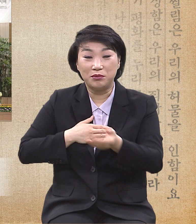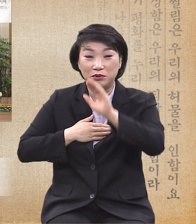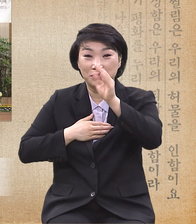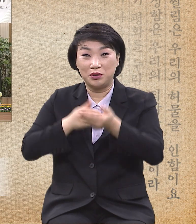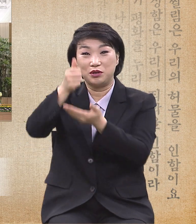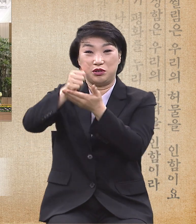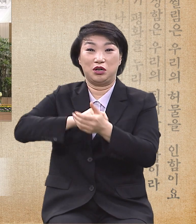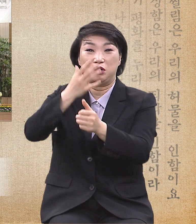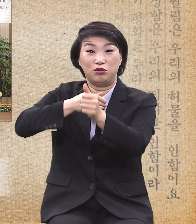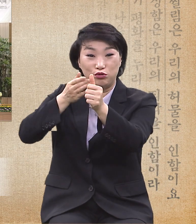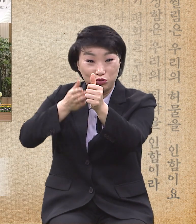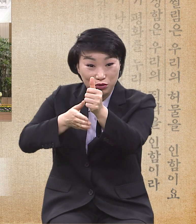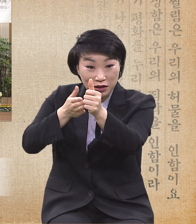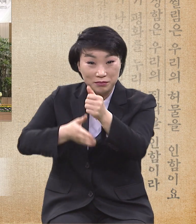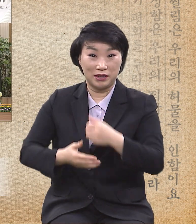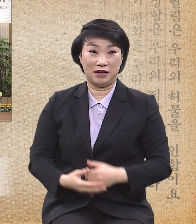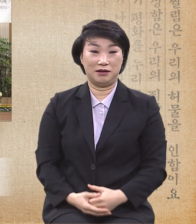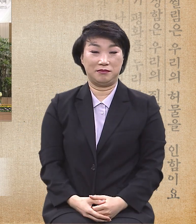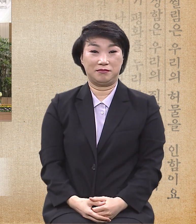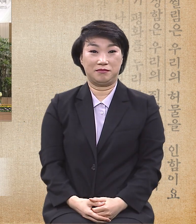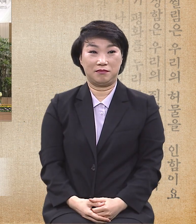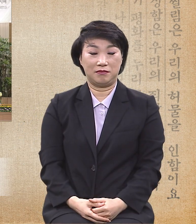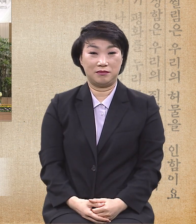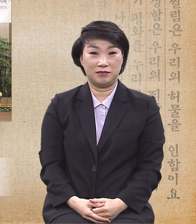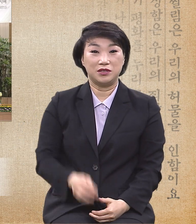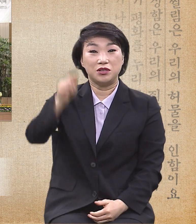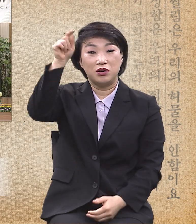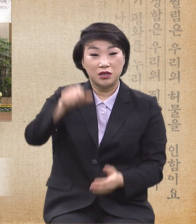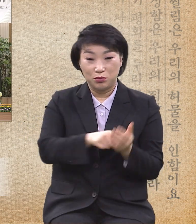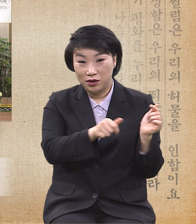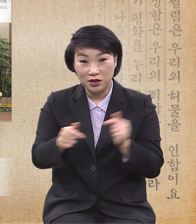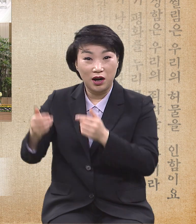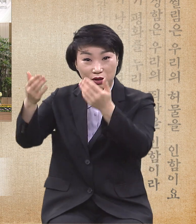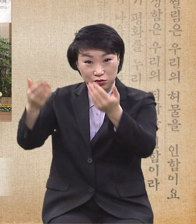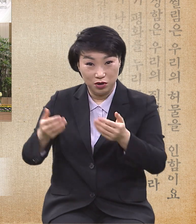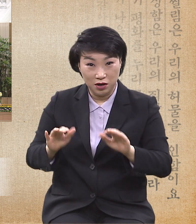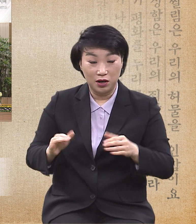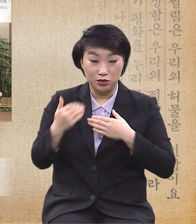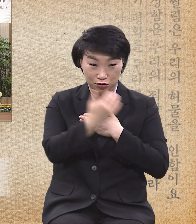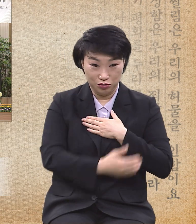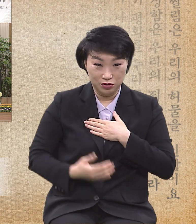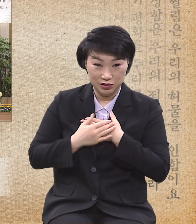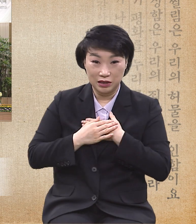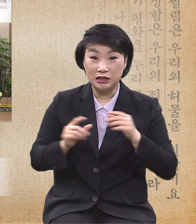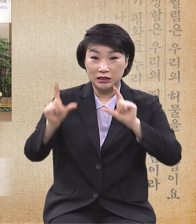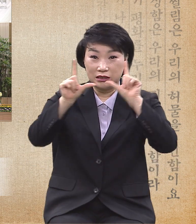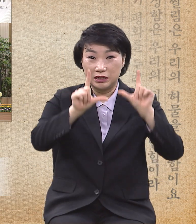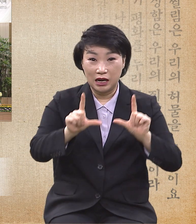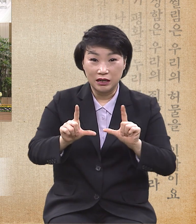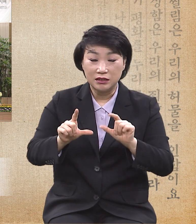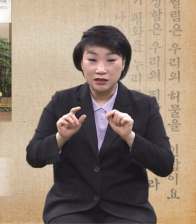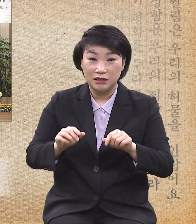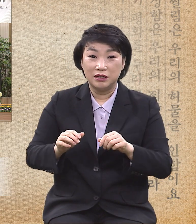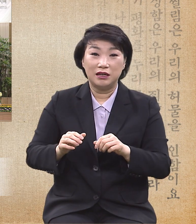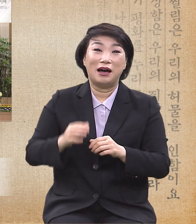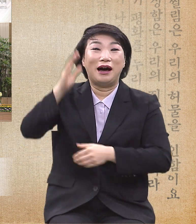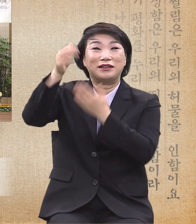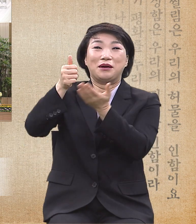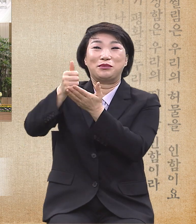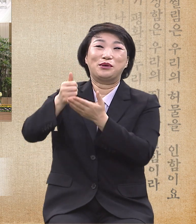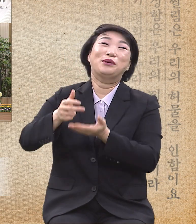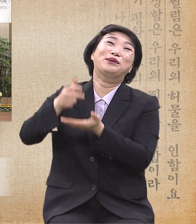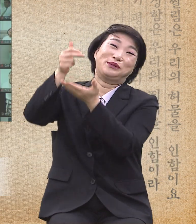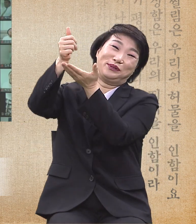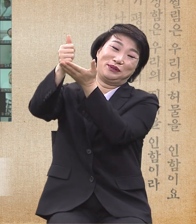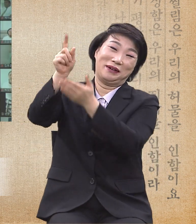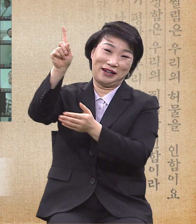주님의 이름으로 축원합니다. 천지 만물을 주셔서 육신이 살게 하신 분도 우리